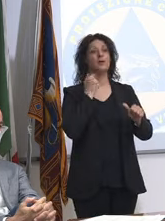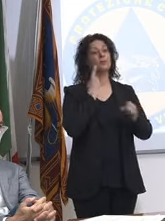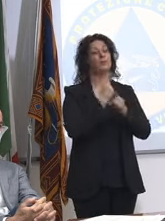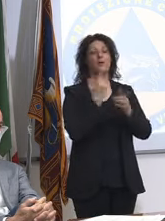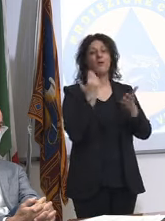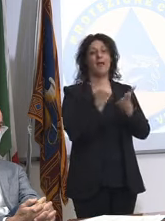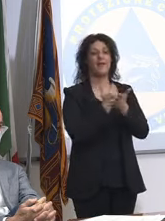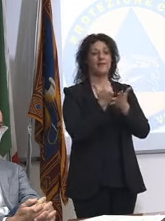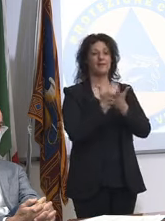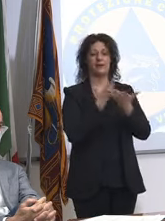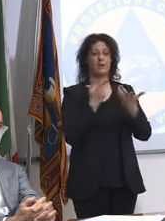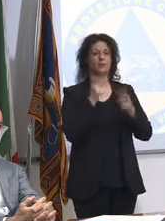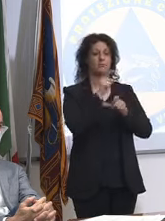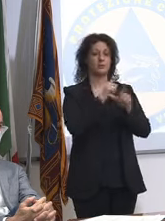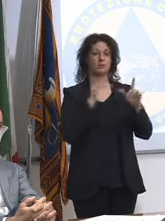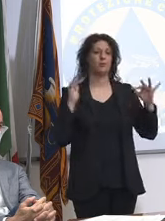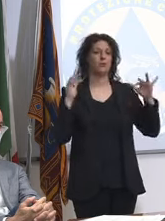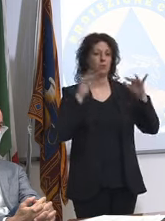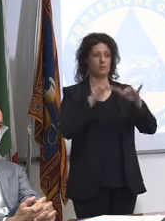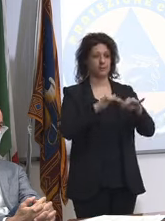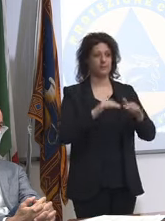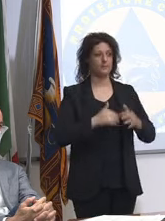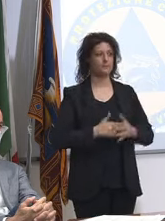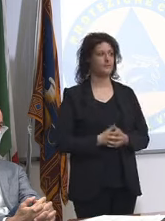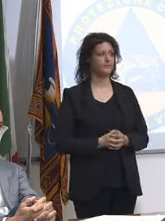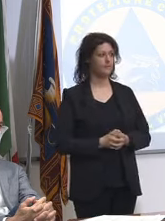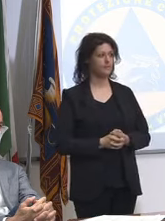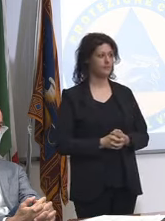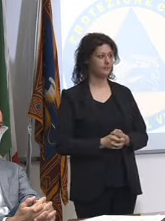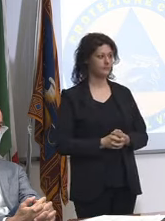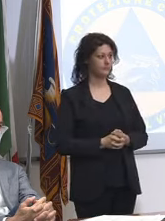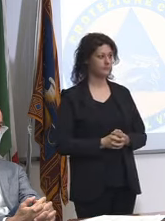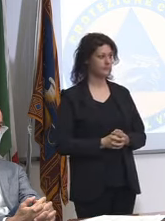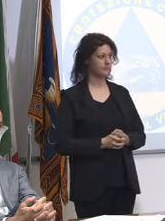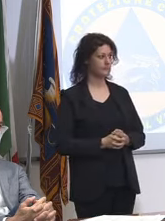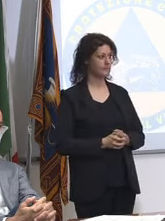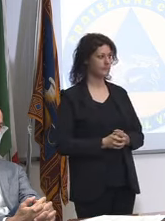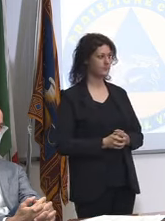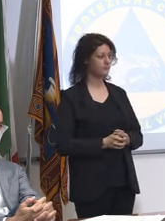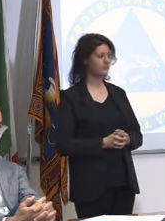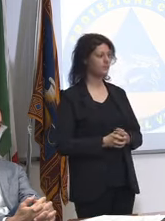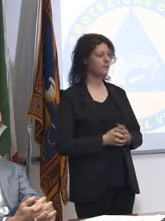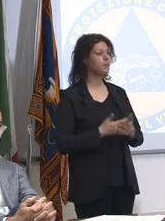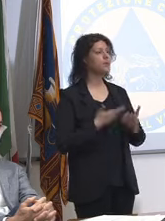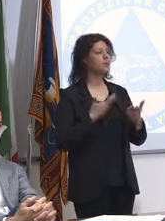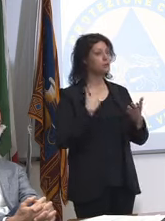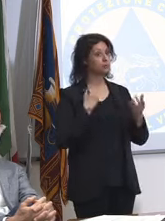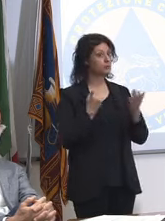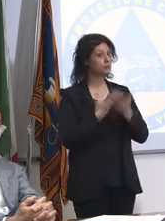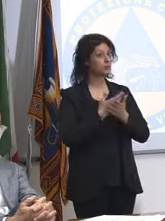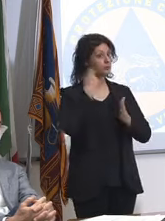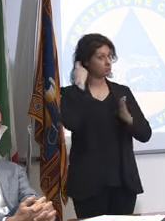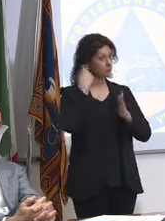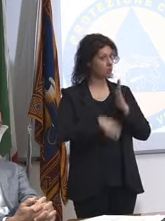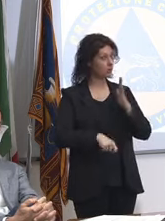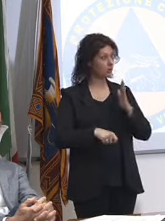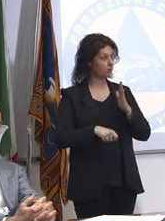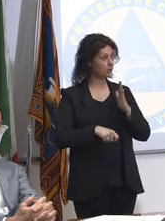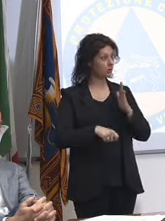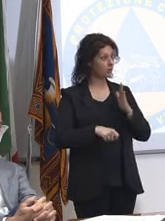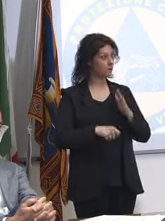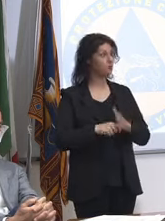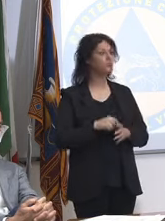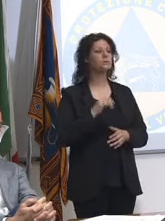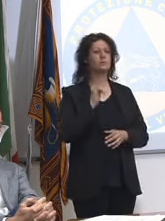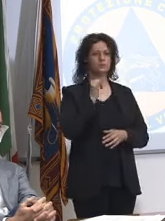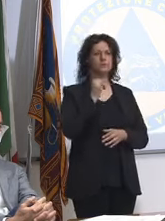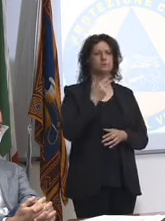Ci sono sanzioni, 400 sì. 3.000 euro. Io ho una domanda con la Russia. Poi